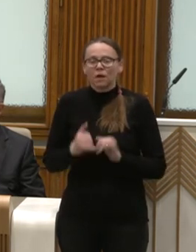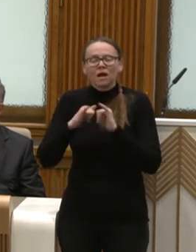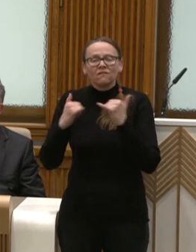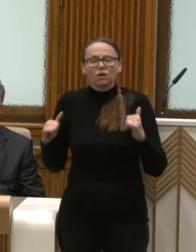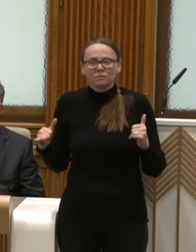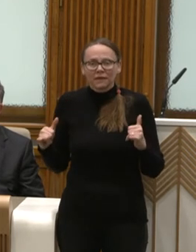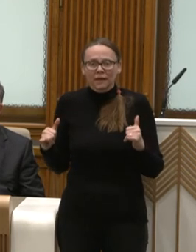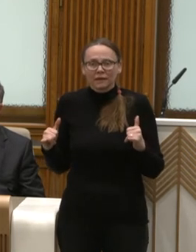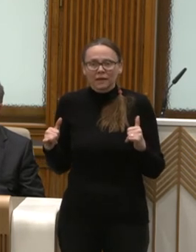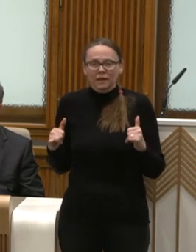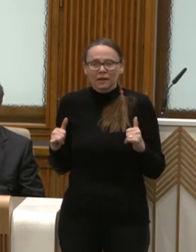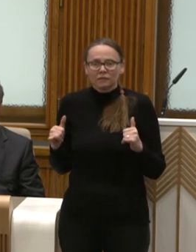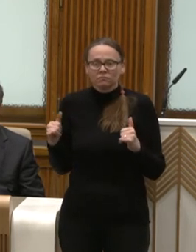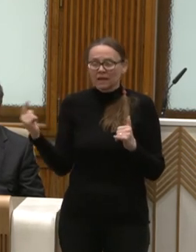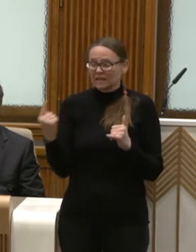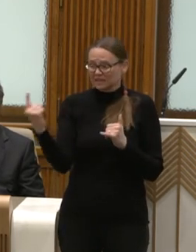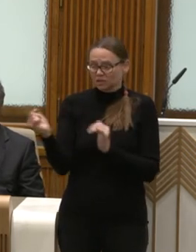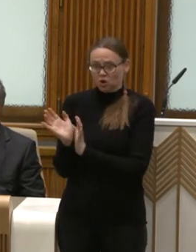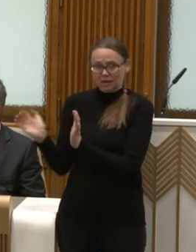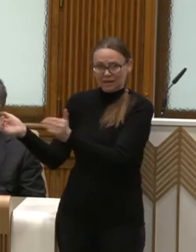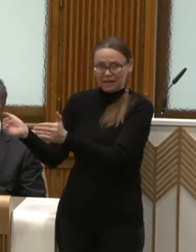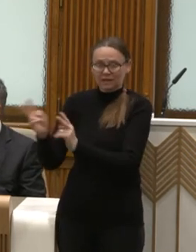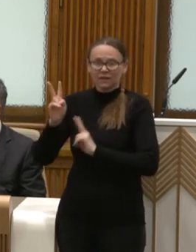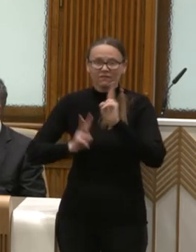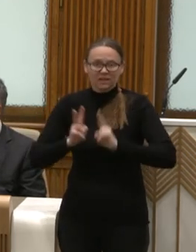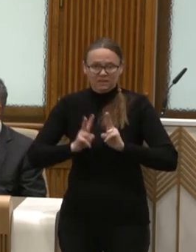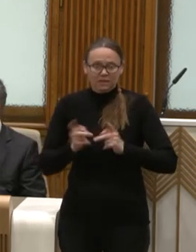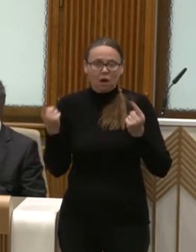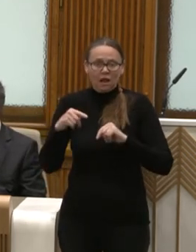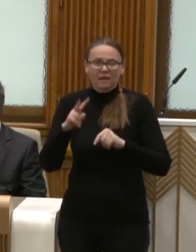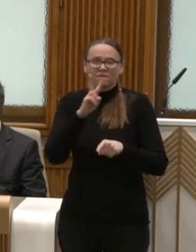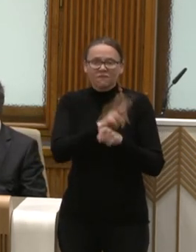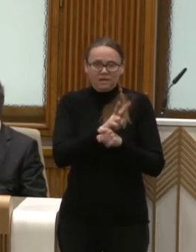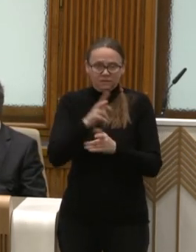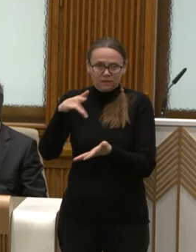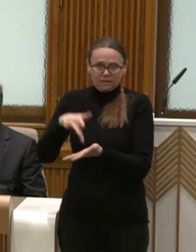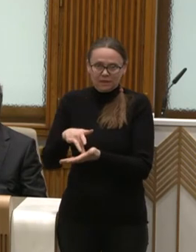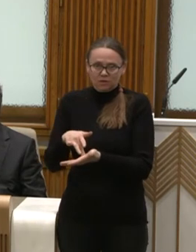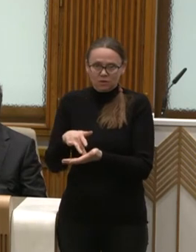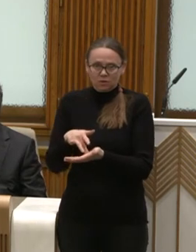Formiranje izoliranih vrtcev ali pa varstvenih centrov